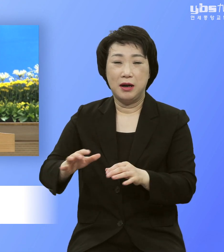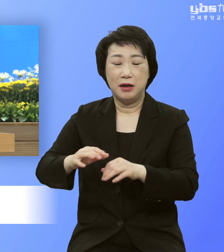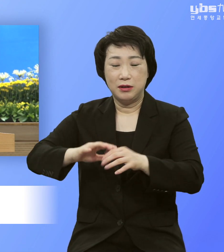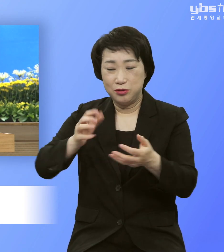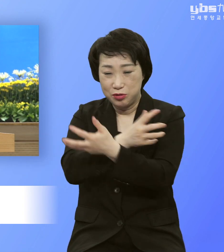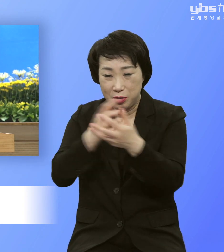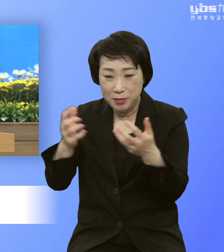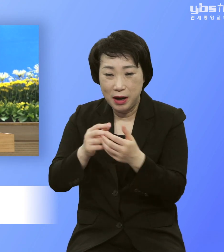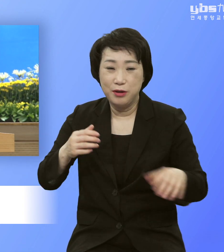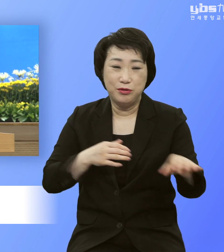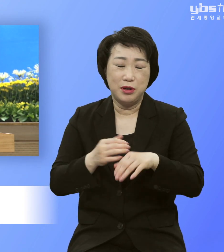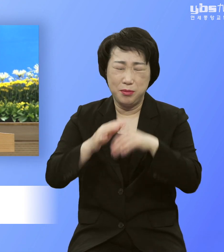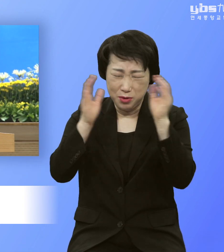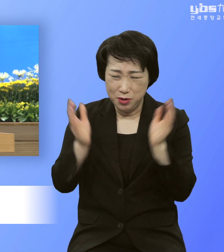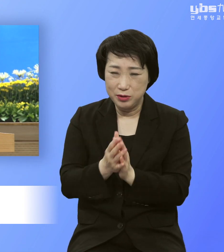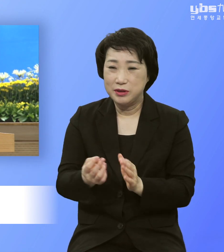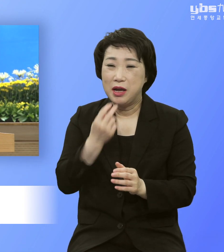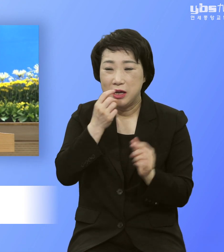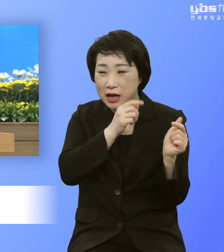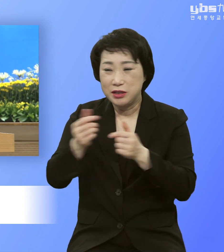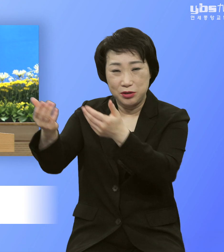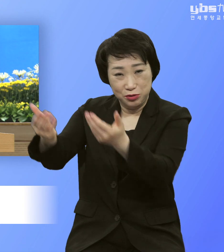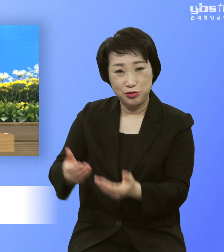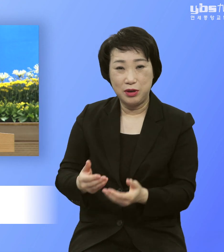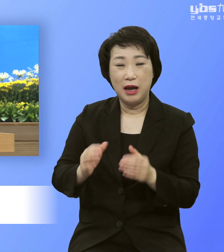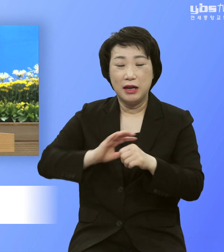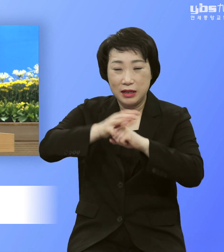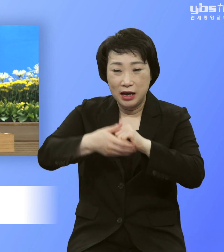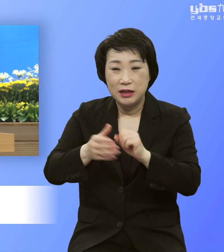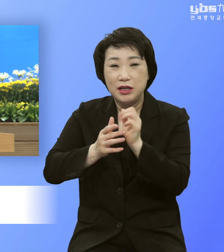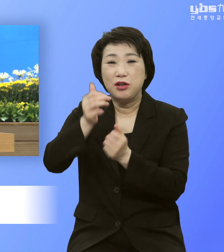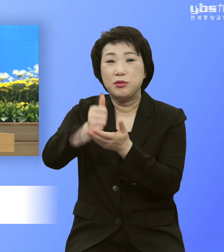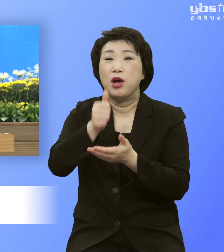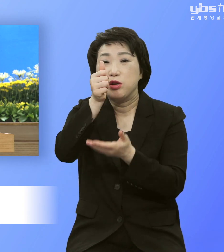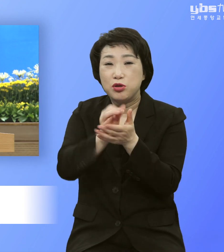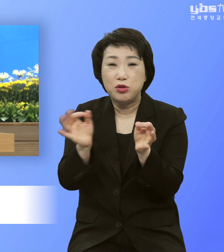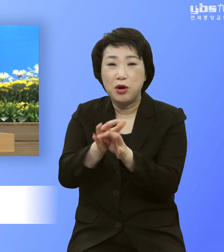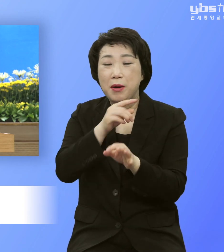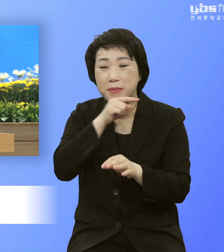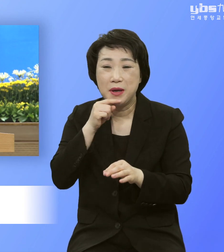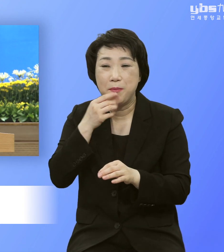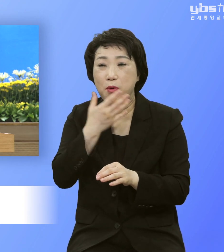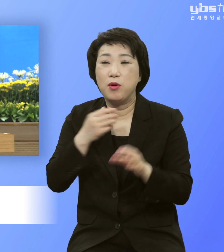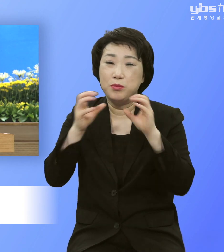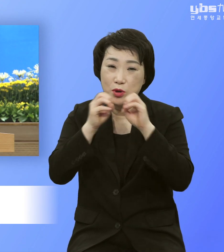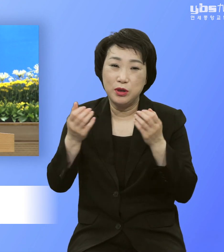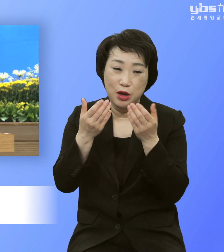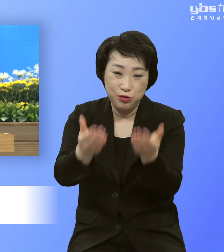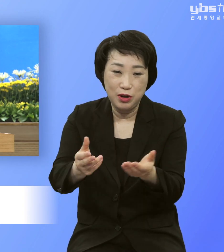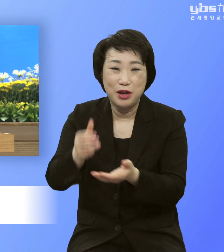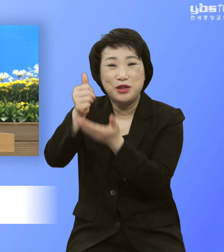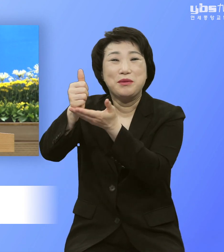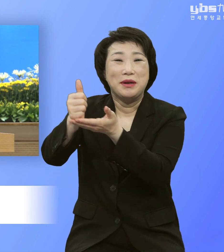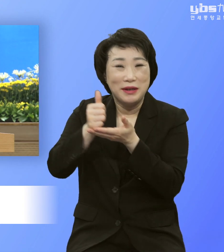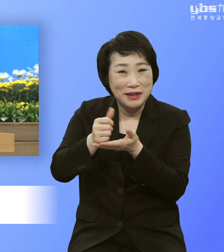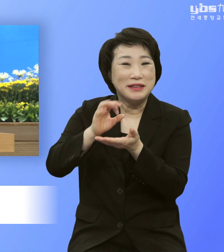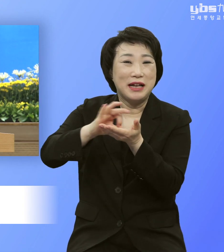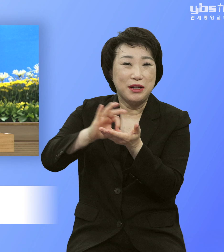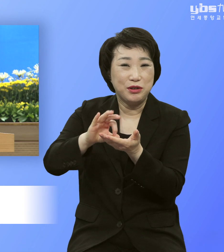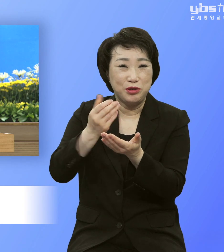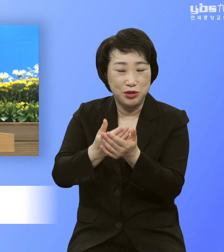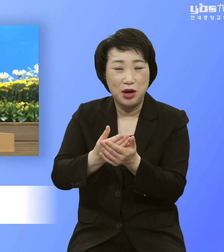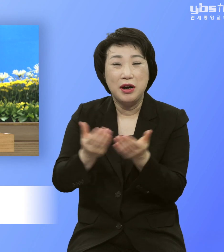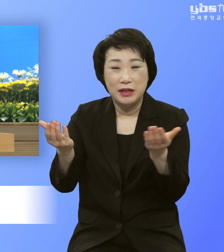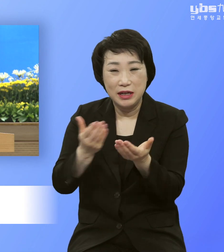우리 모든 성도의 생명의 양식을 무제한 공급할 수 있도록 땅끝까지 예수 그리스도의 속죄 피의 복음을 전할 수 있도록 주님이 사용하여 주시옵소서.